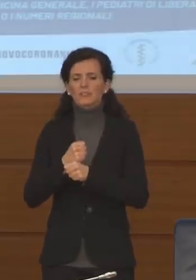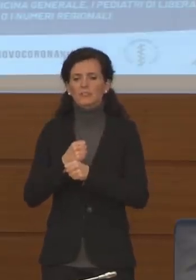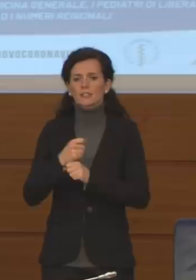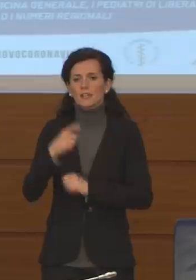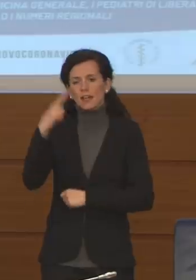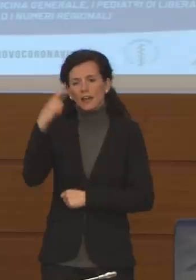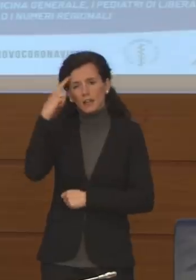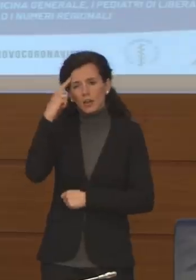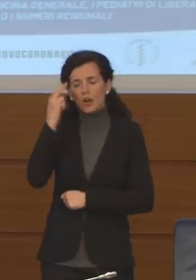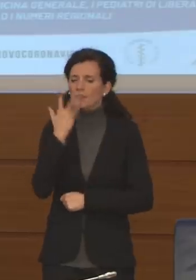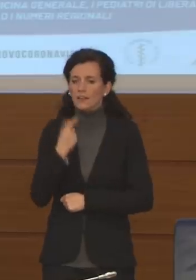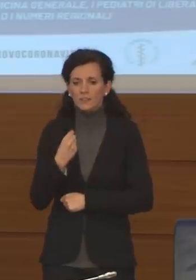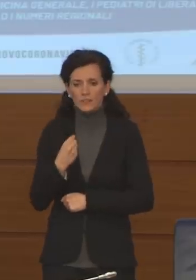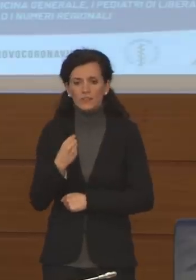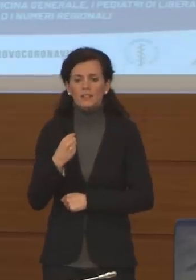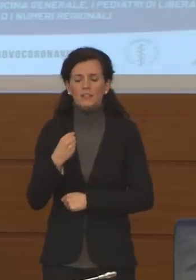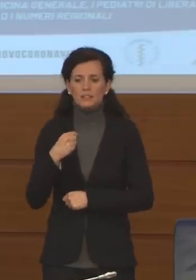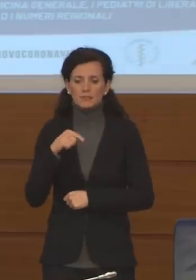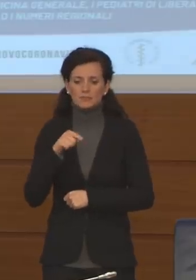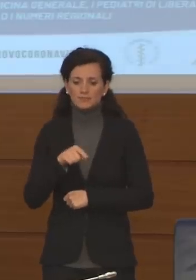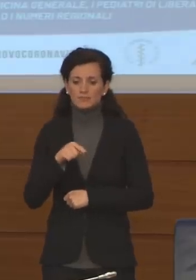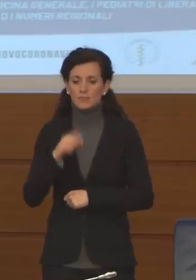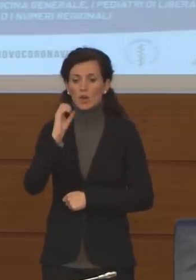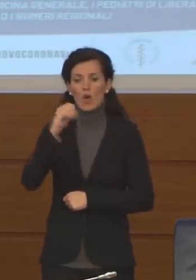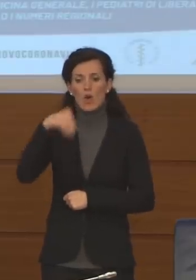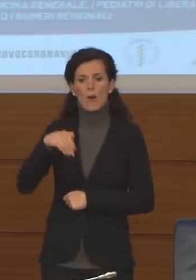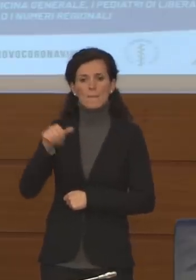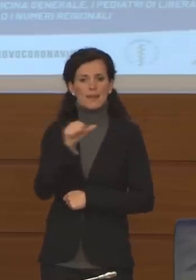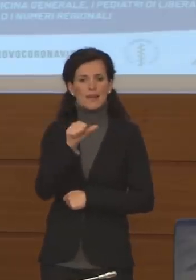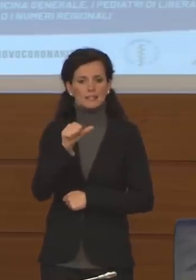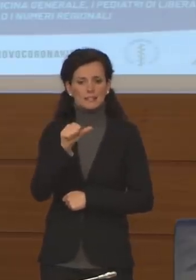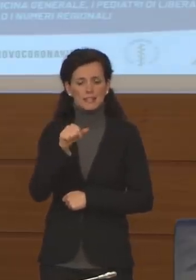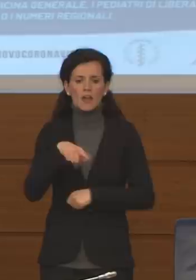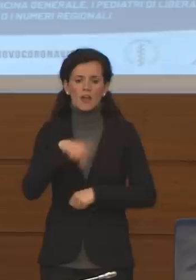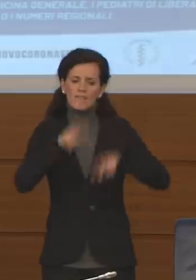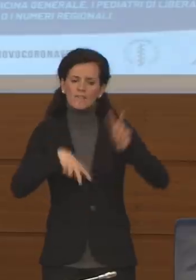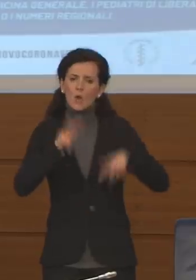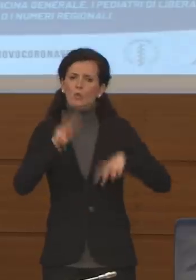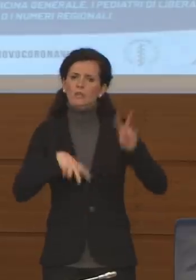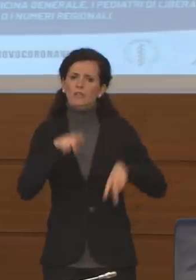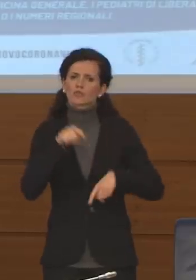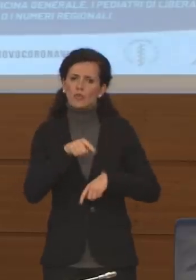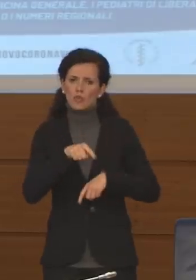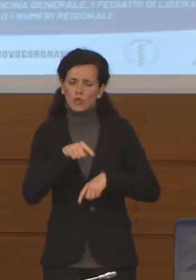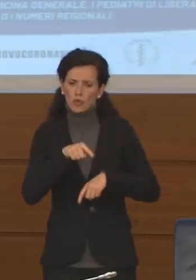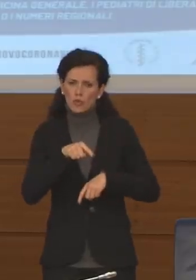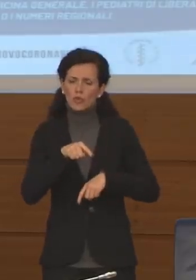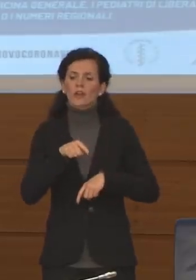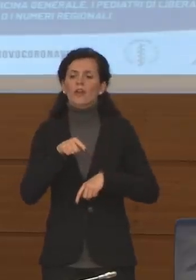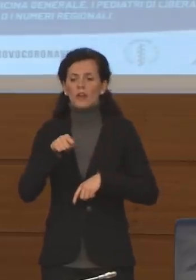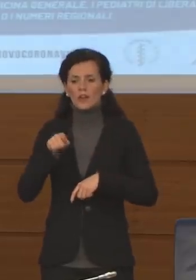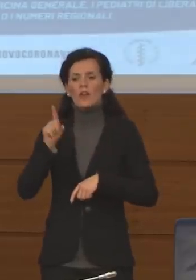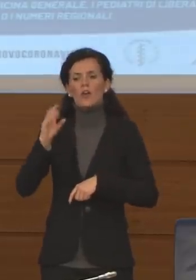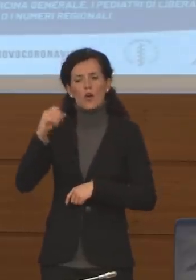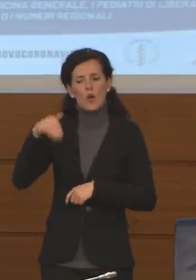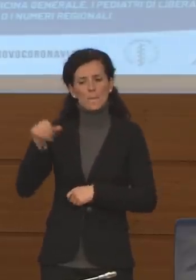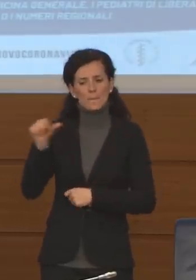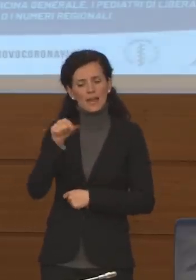questa valutazione da parte dello ms che ha ricordato come